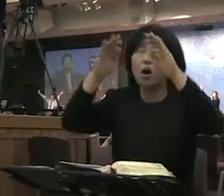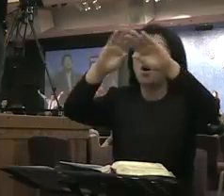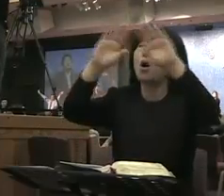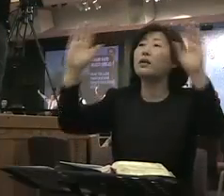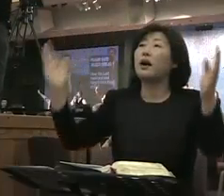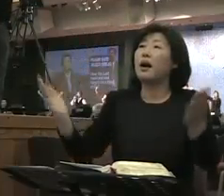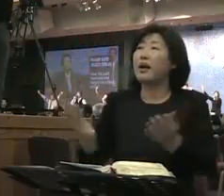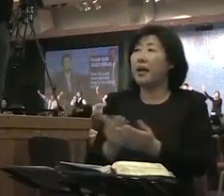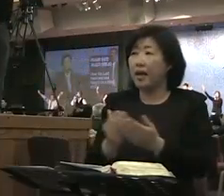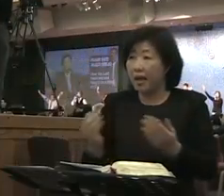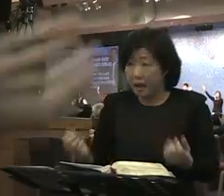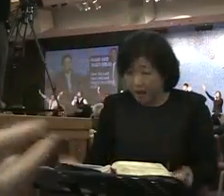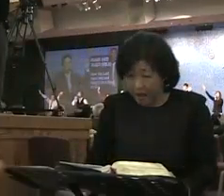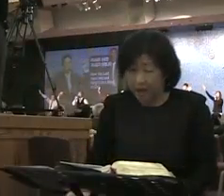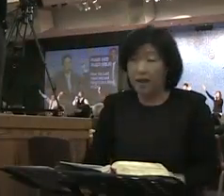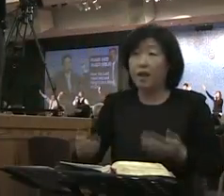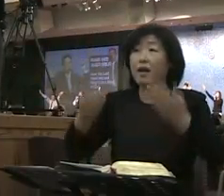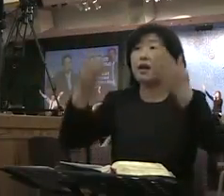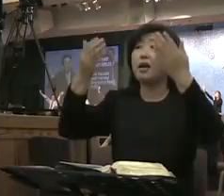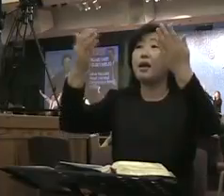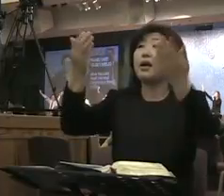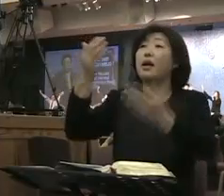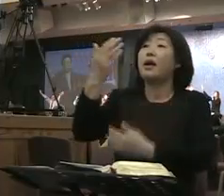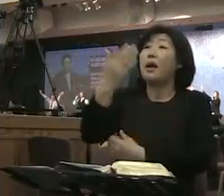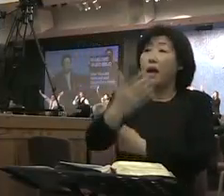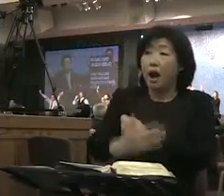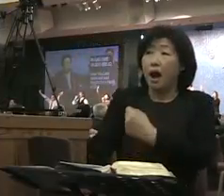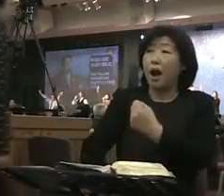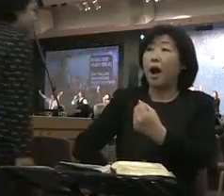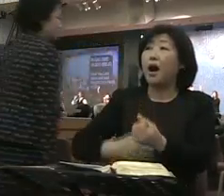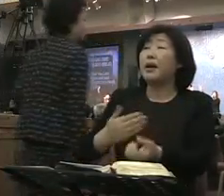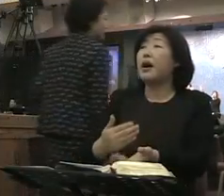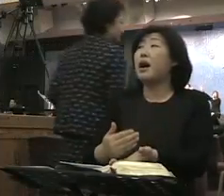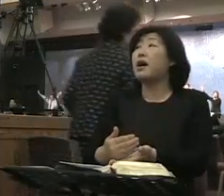정성 다해 하나님의 신실한 제자 되기 원합니다.